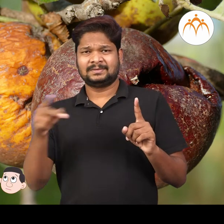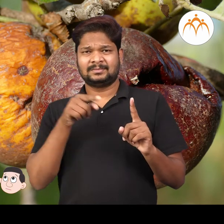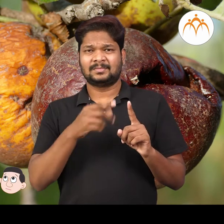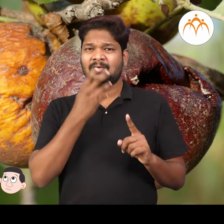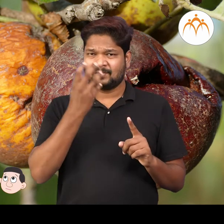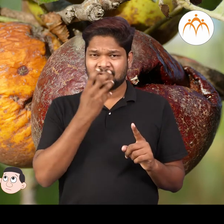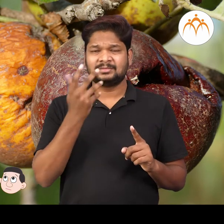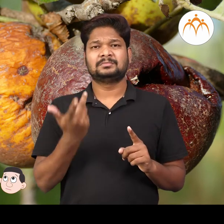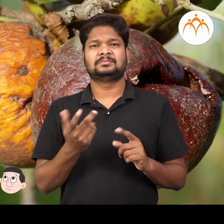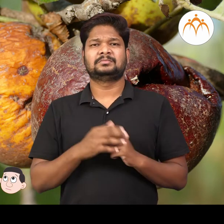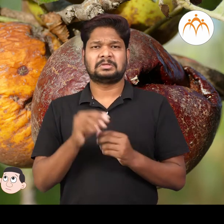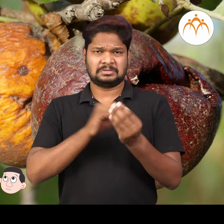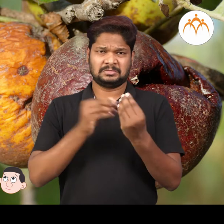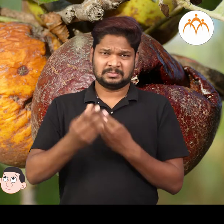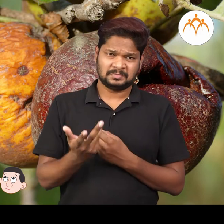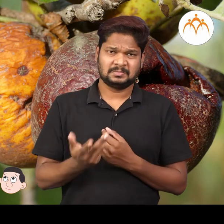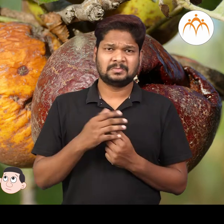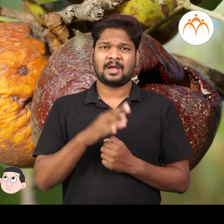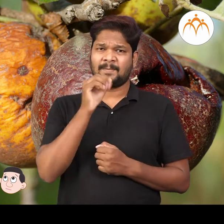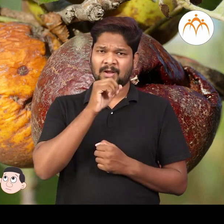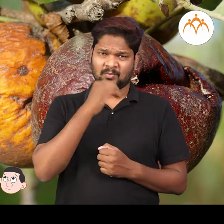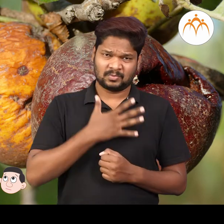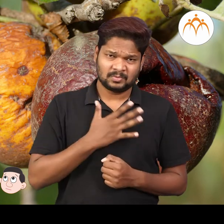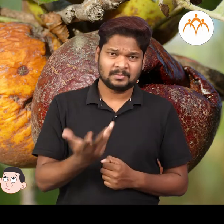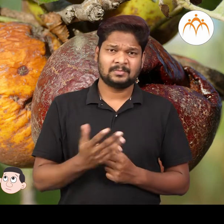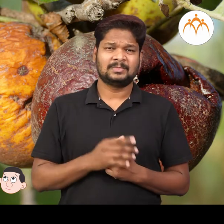सफरचंद के कई